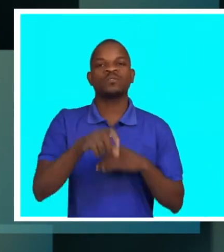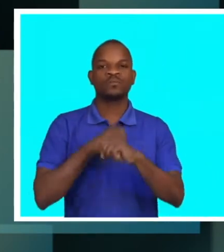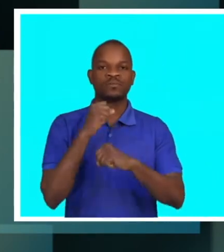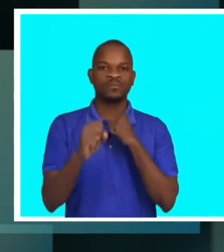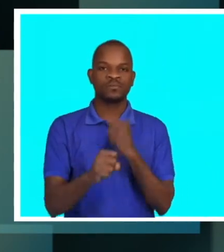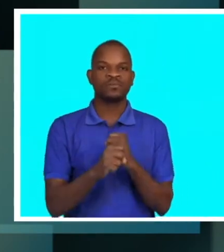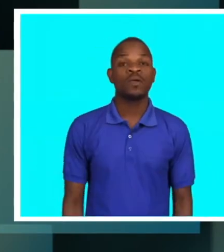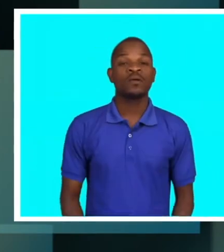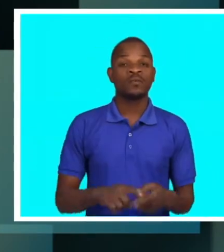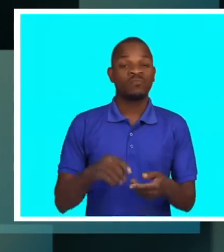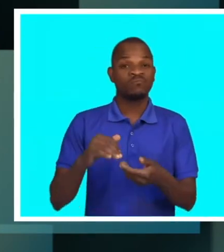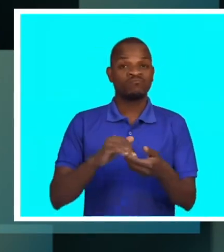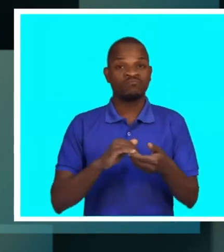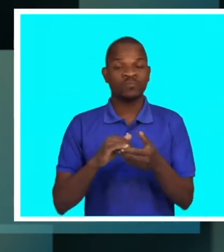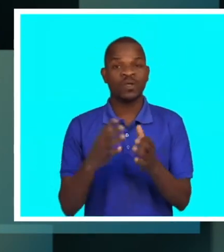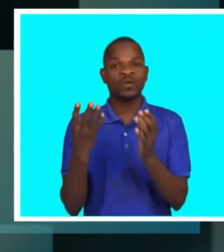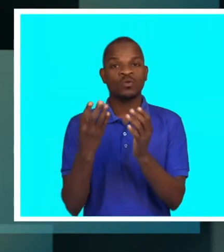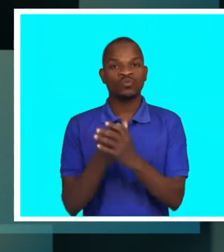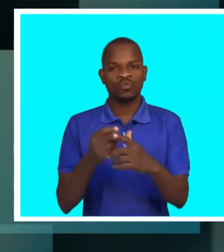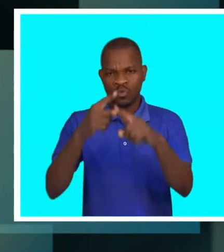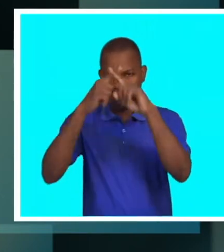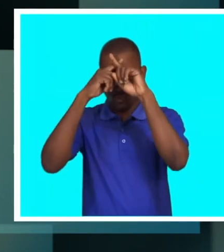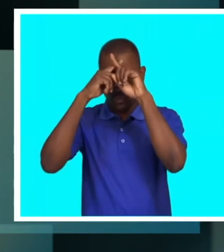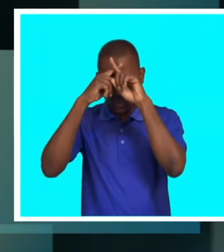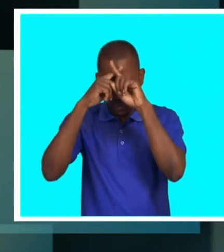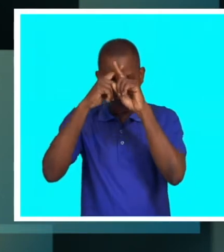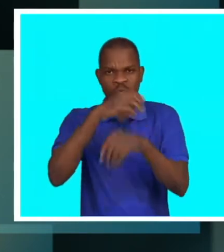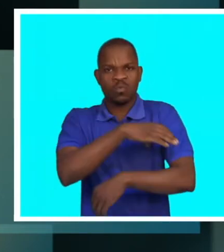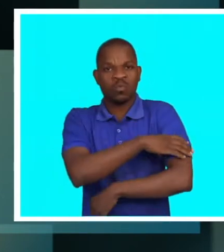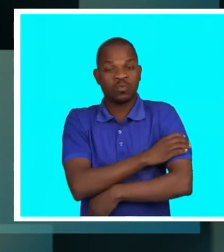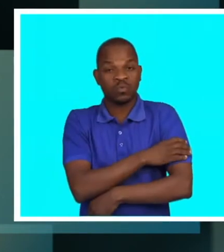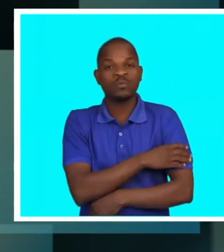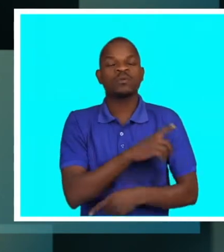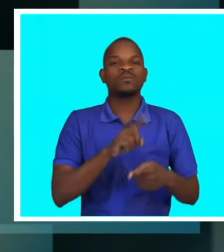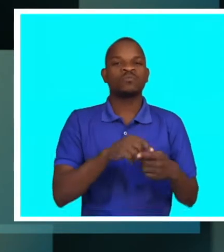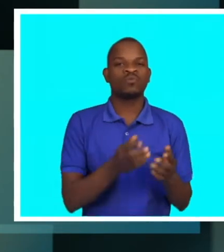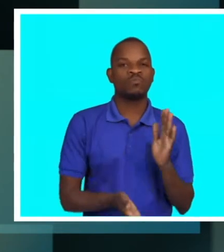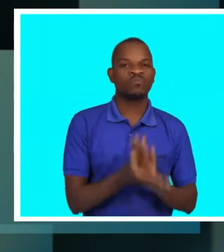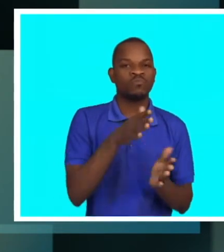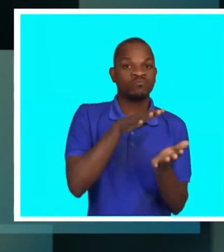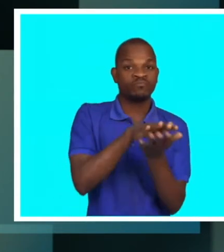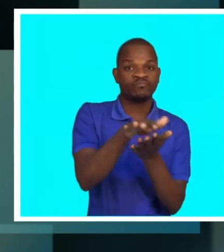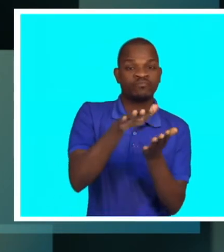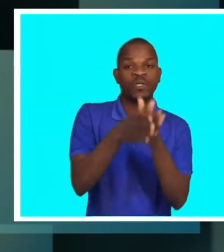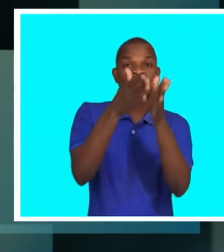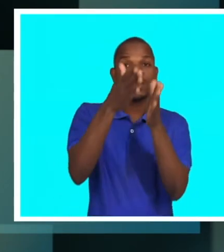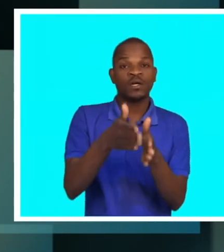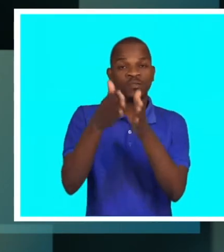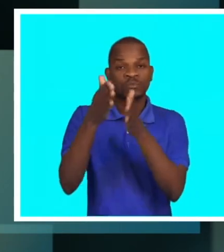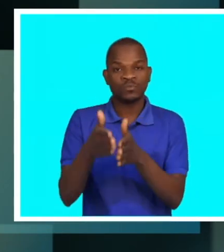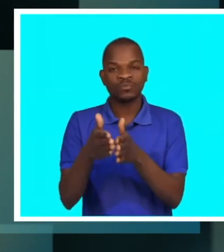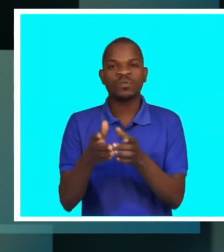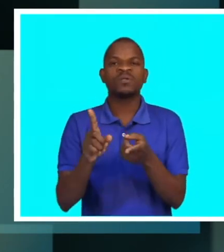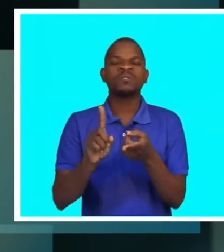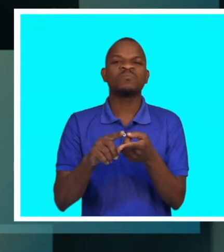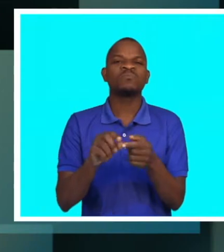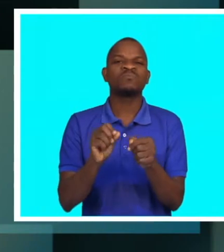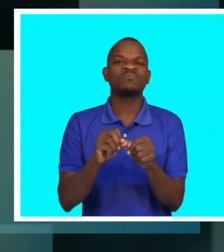conhecida ainda este ano. Em parceria com a Polícia de Trânsito, o Motor Clube da Beira tem sensibilizado os munícipes e